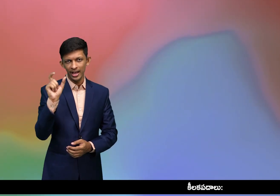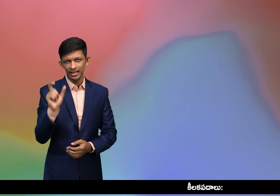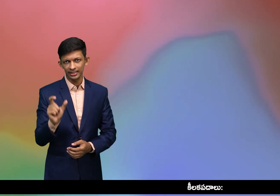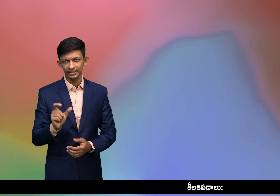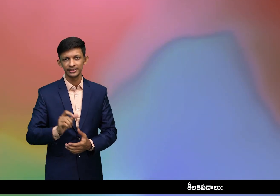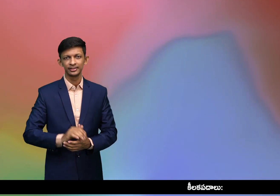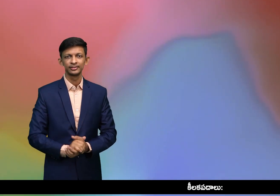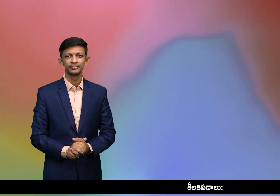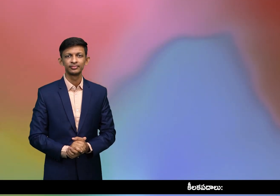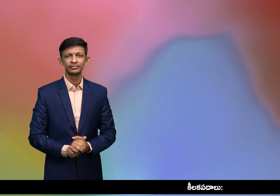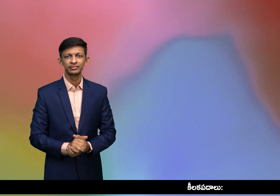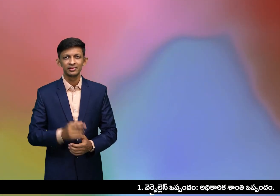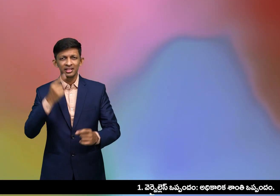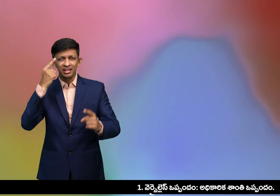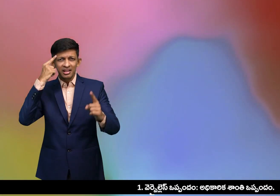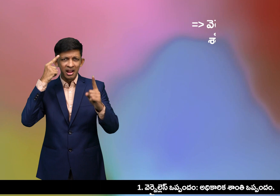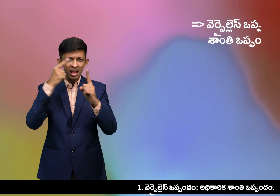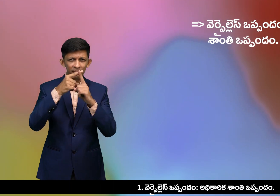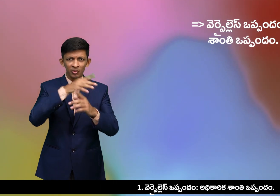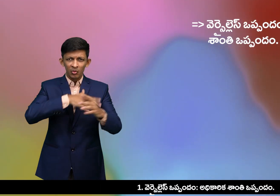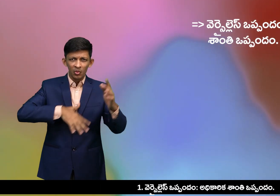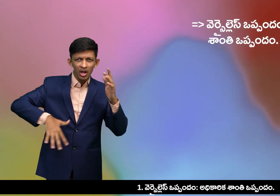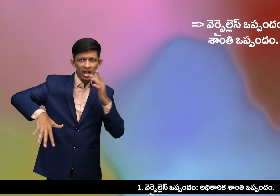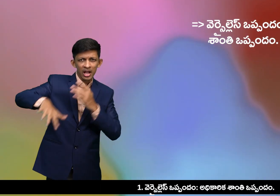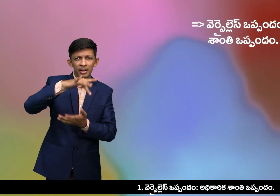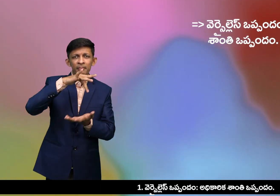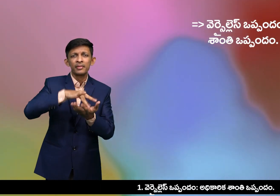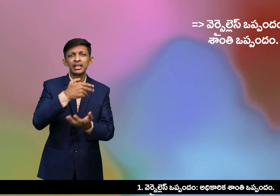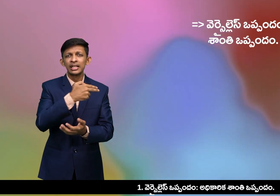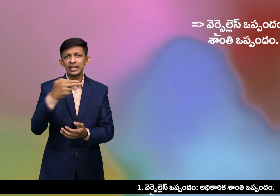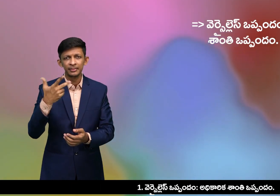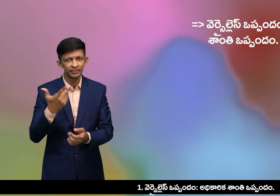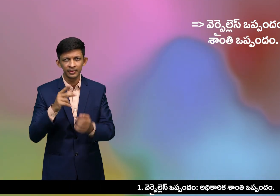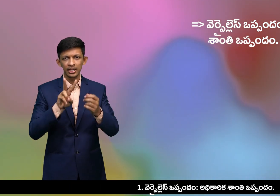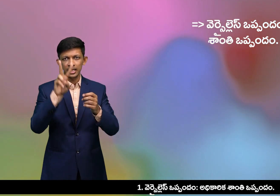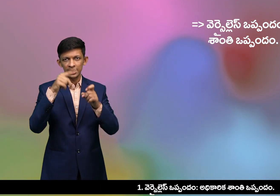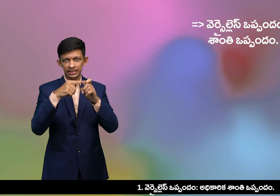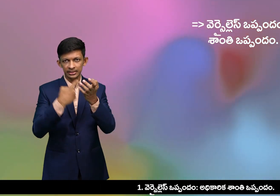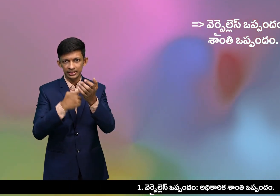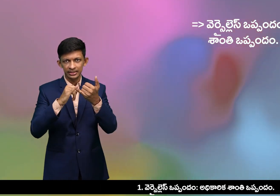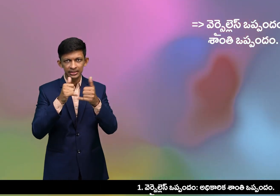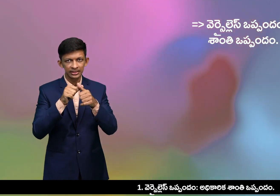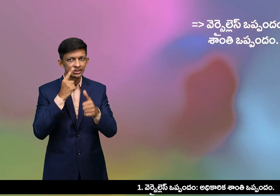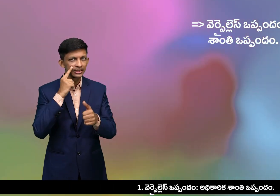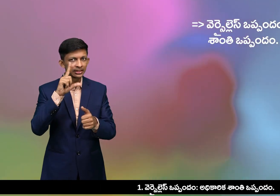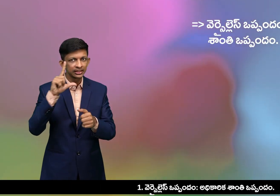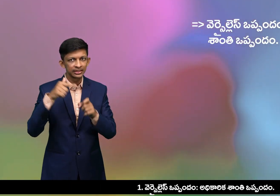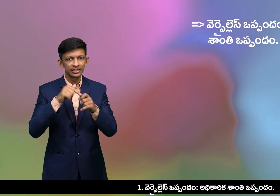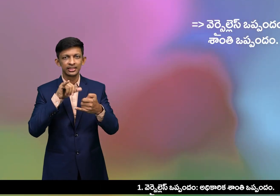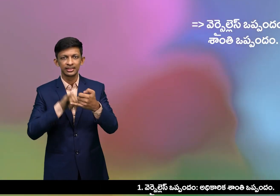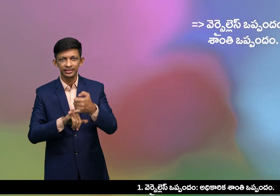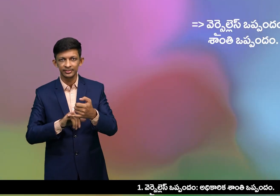కీలక పదాలు: 1. వెర్సైలెస్ ఒప్పందం, అధికారిక శాంతి ఒప్పందం.